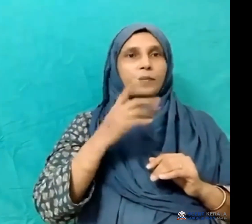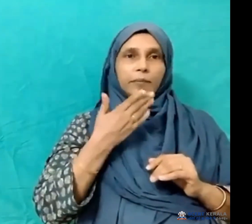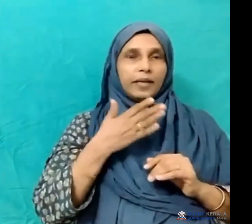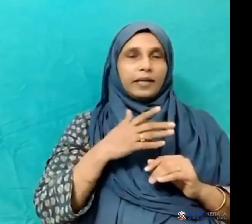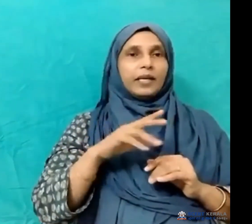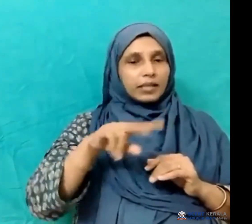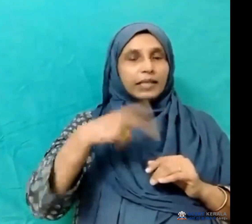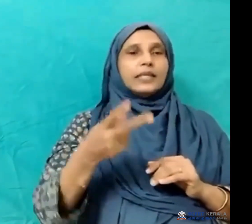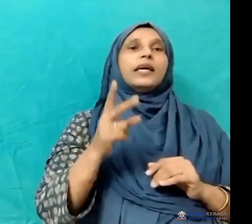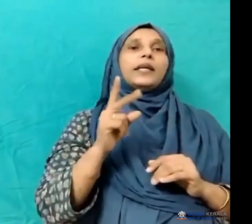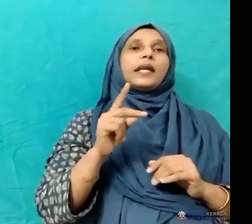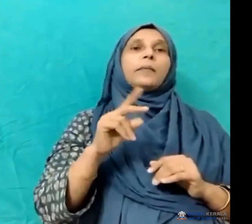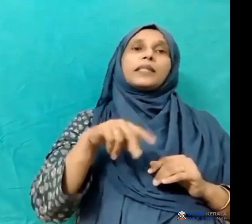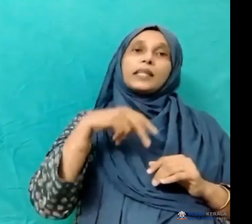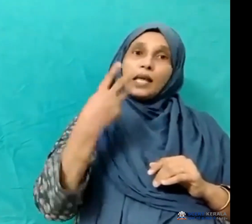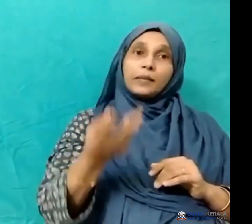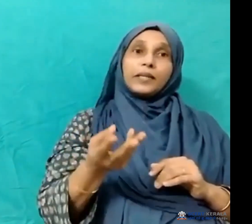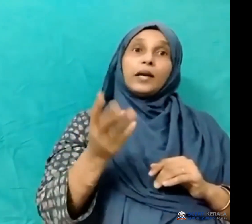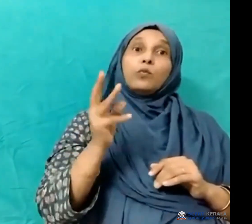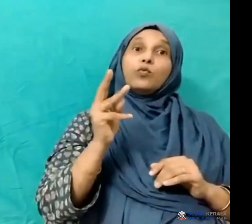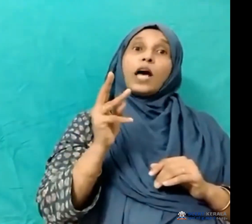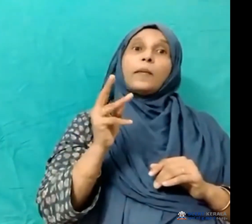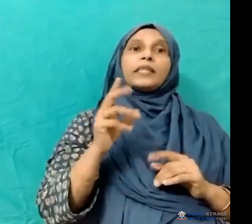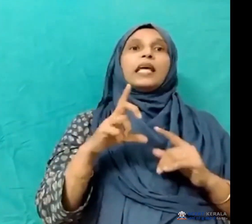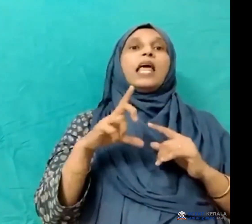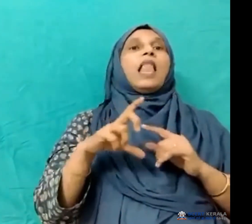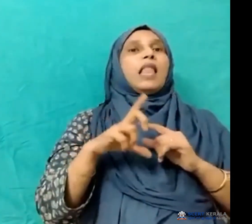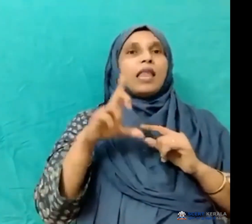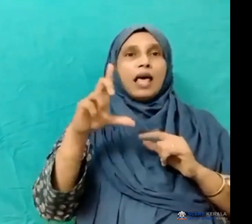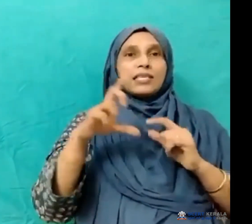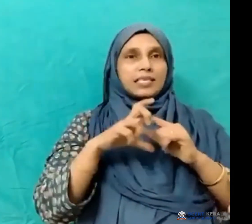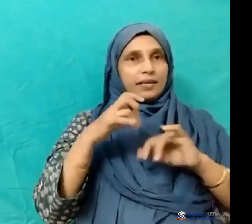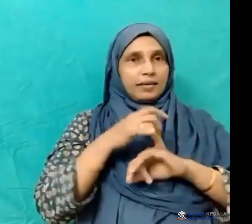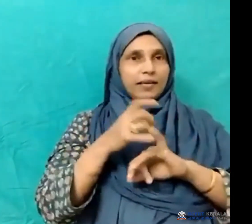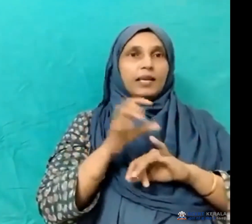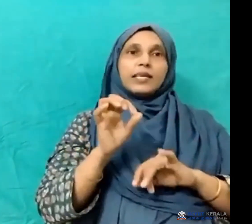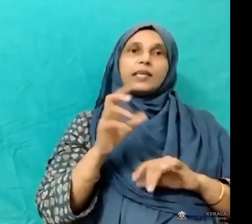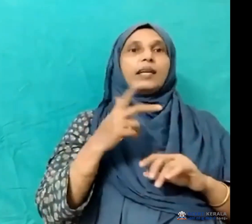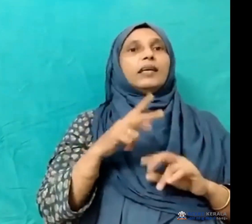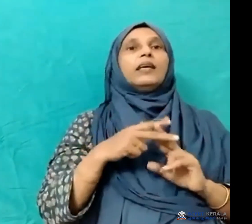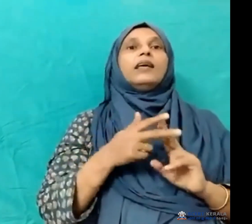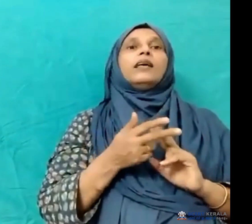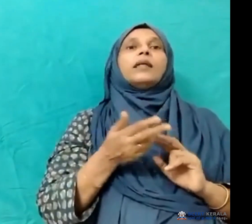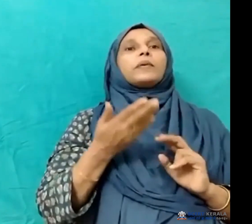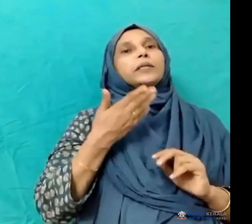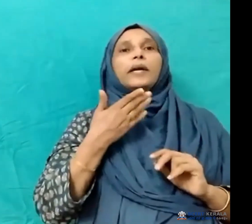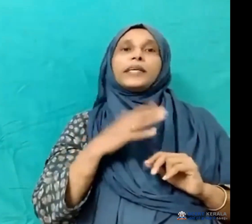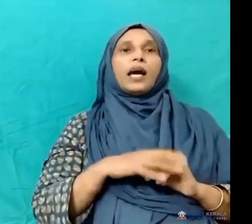ഒന്നാമത്തെ പാഠമാണ്, അത് കഴിഞ്ഞ് രണ്ടാമത്തതല്ലാതെ പിന്നെ മൂന്നാമത്തെ ലെസൺ, ലെസണിൽ നമുക്കത്